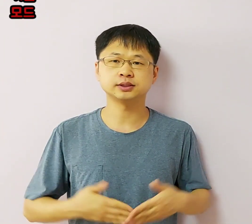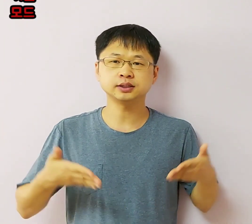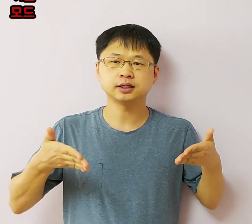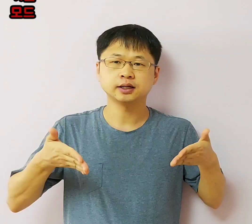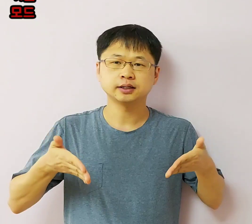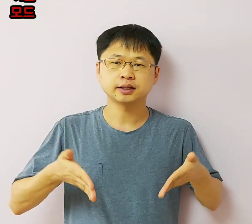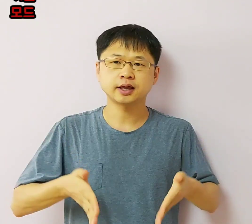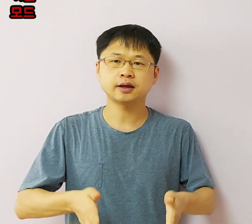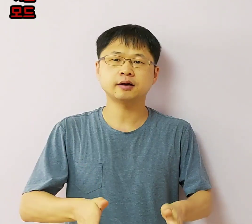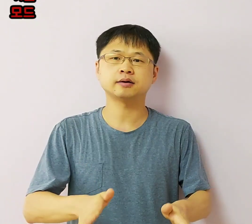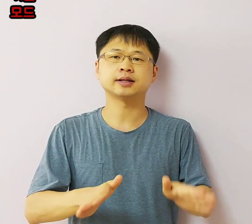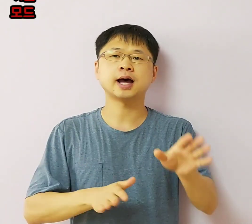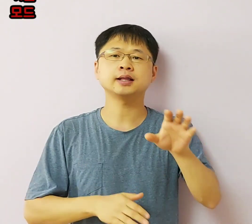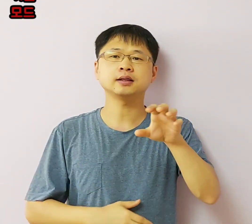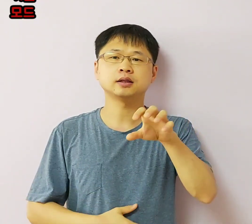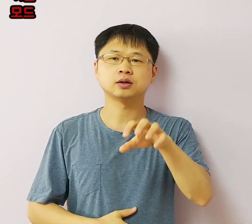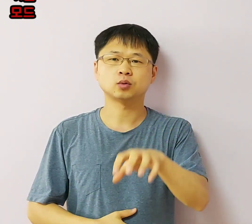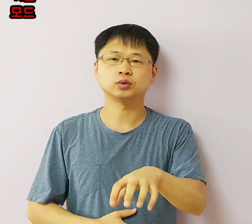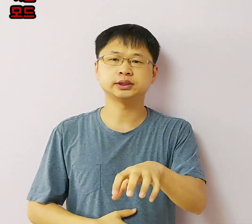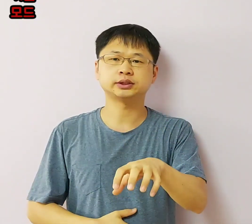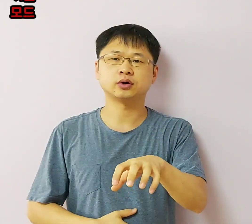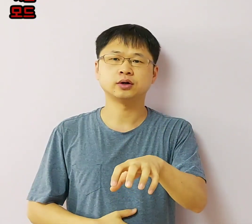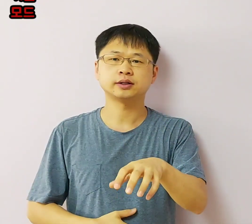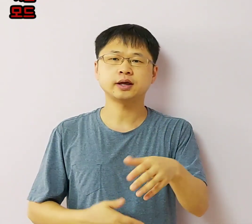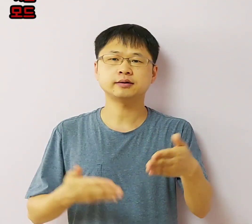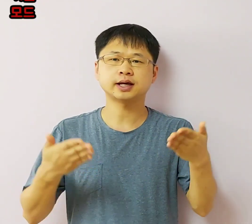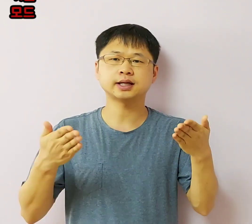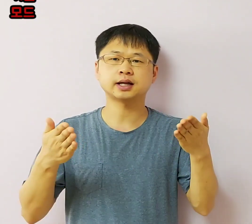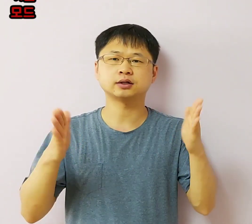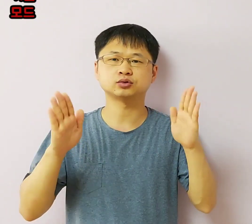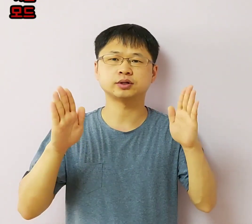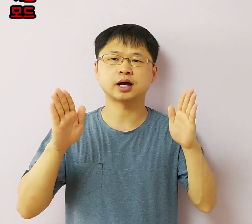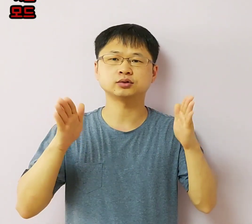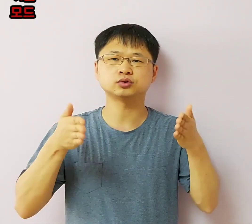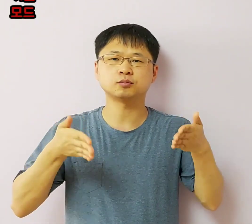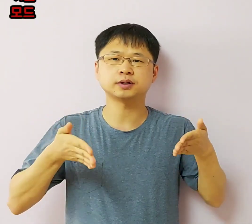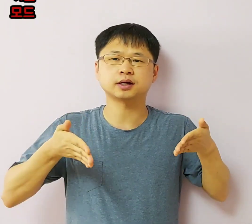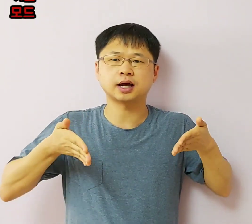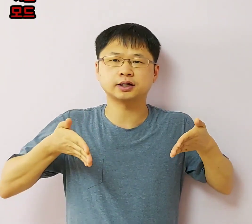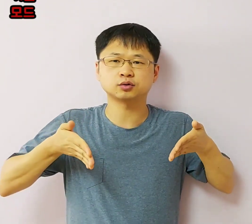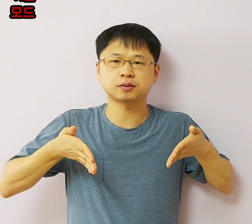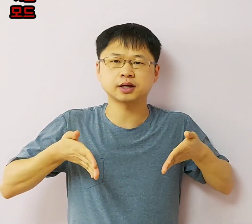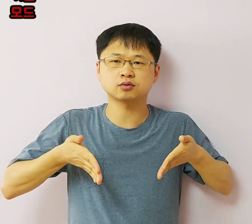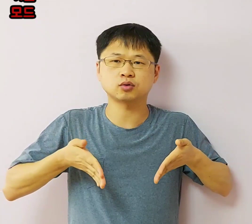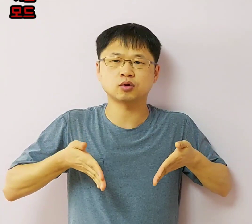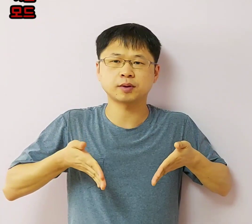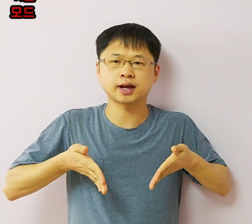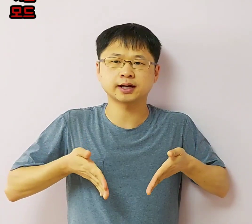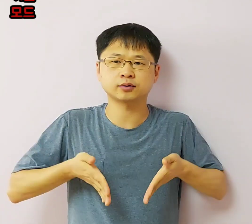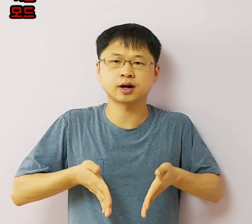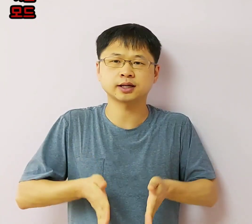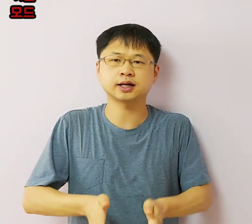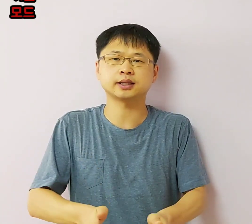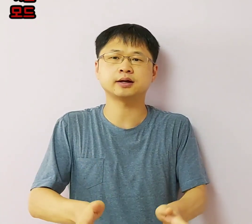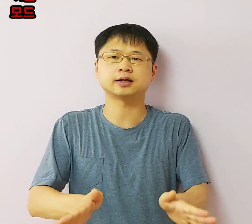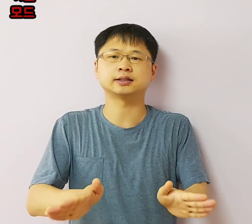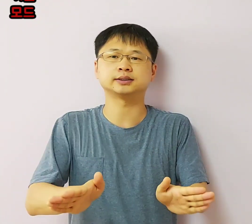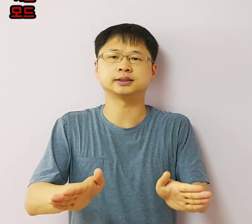곳은 태어난 곳이죠. 태어나다라는 수어, 양손 손바닥을 아래쪽 방향으로 배 아래로 아기가